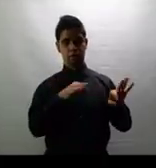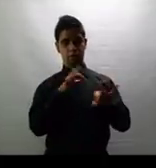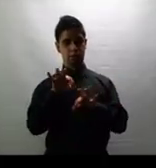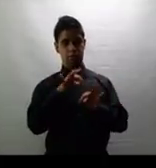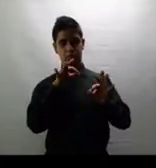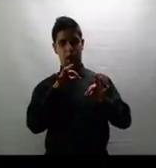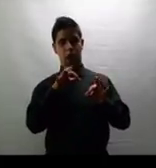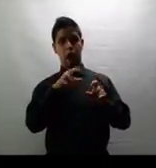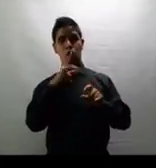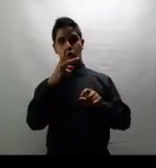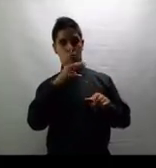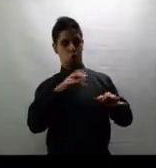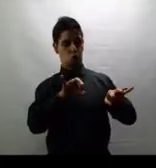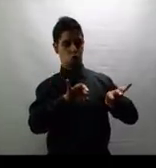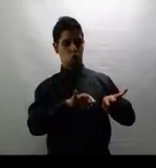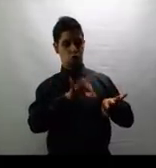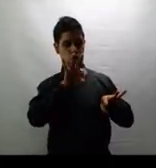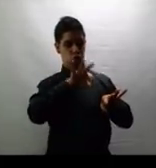es eso